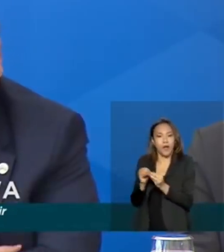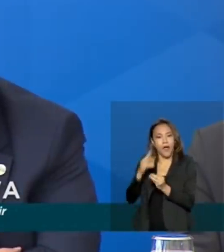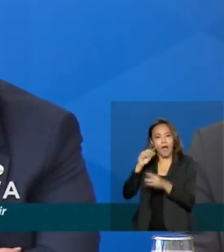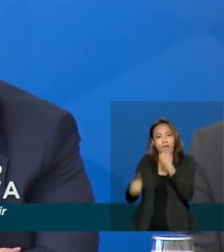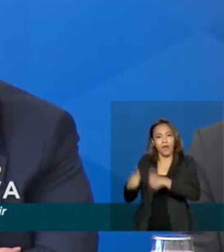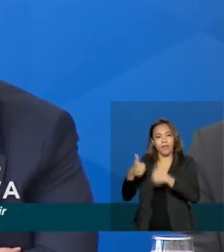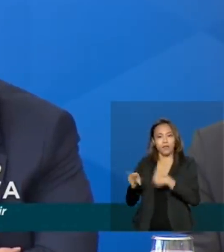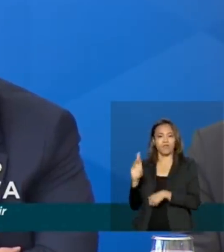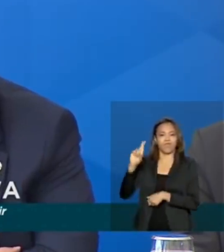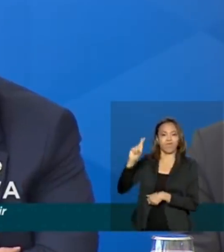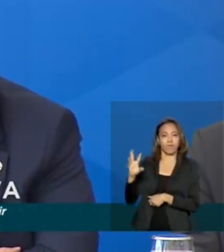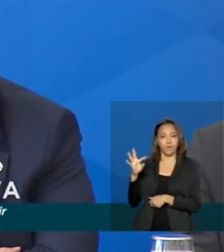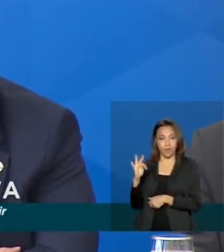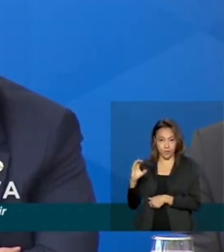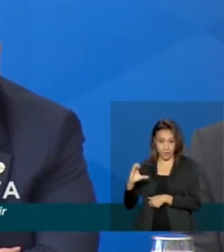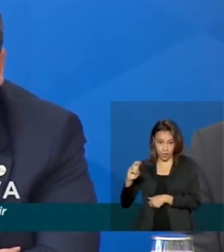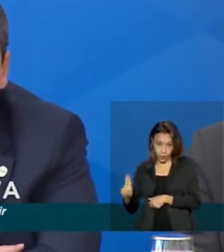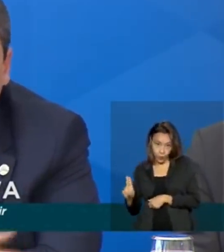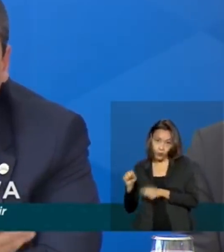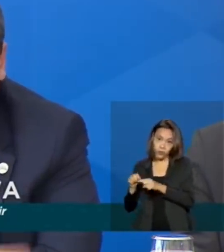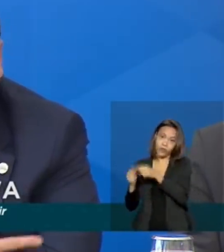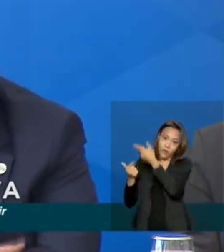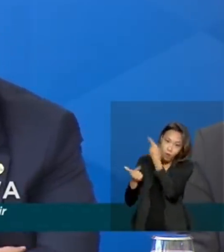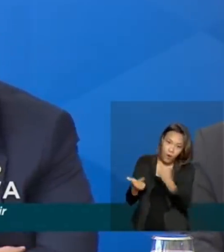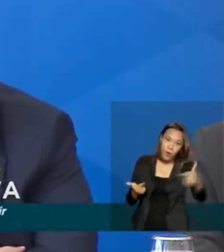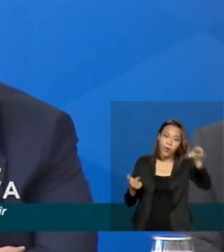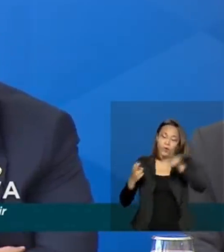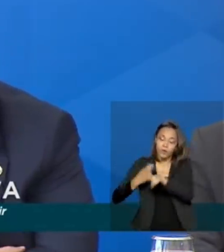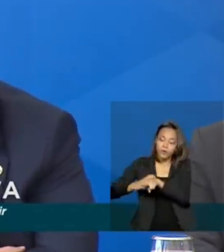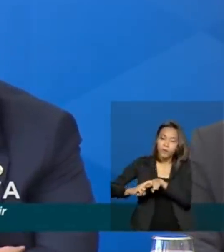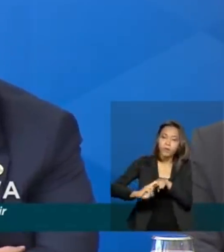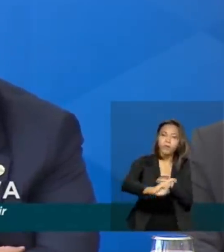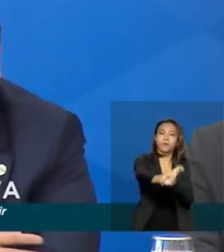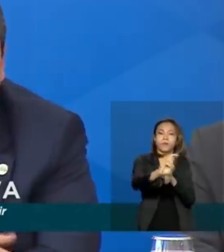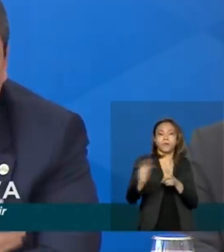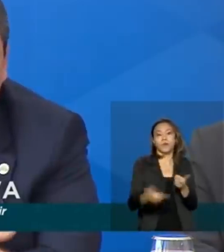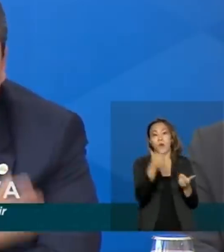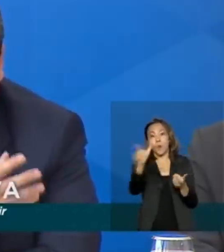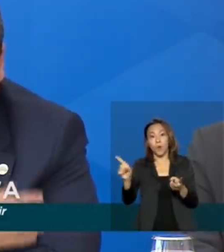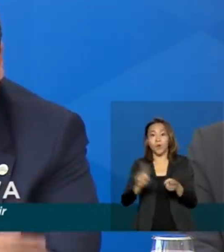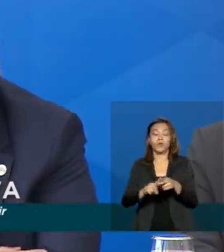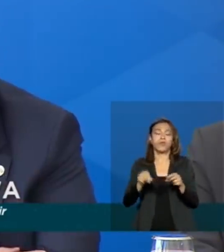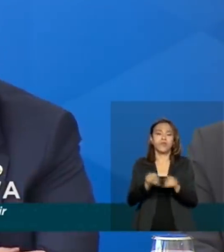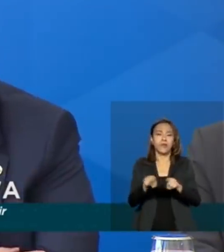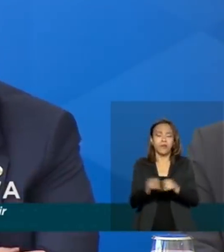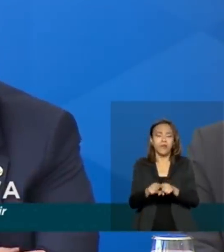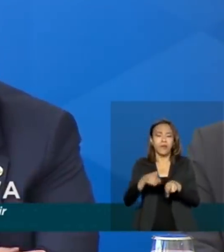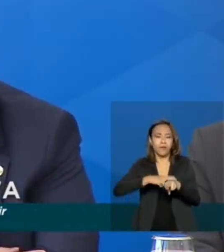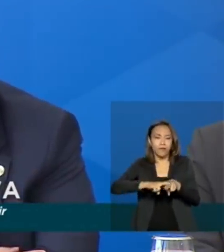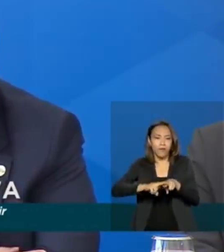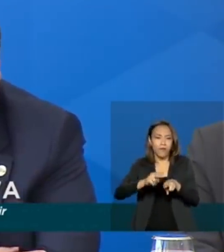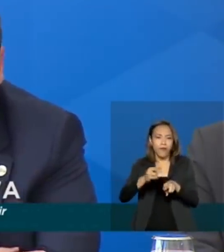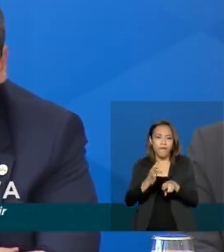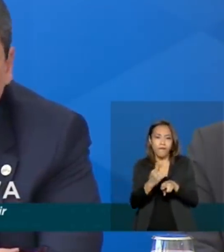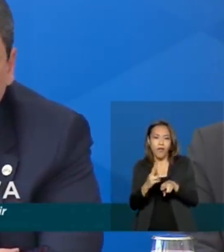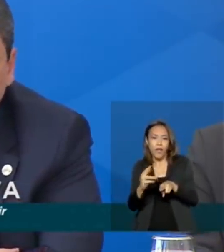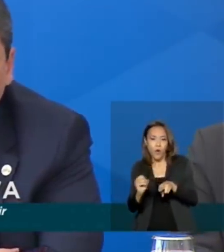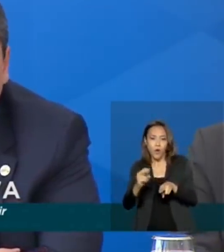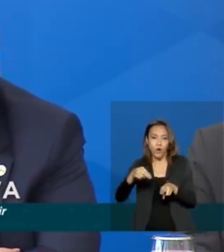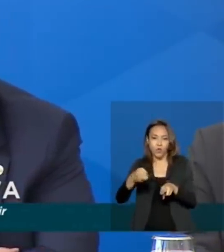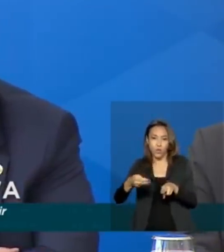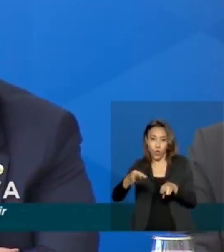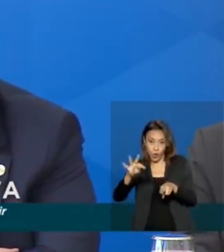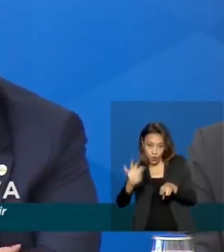será a concessão da Ferrogrão. Estamos trabalhando na extensão da Ferronorte, de Rondonópolis até Lucas do